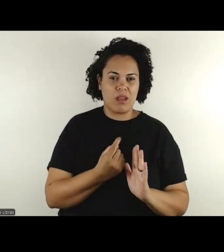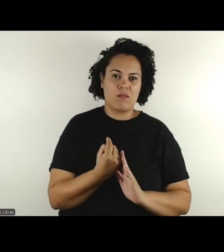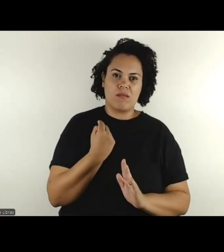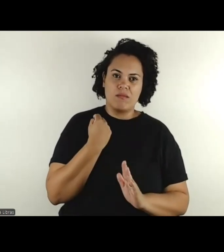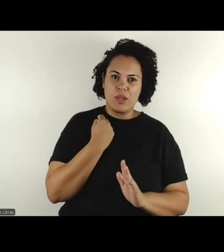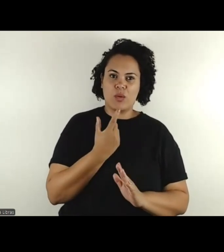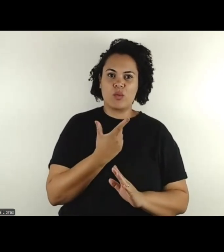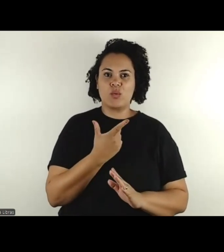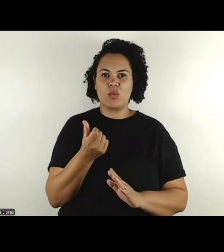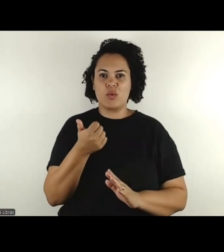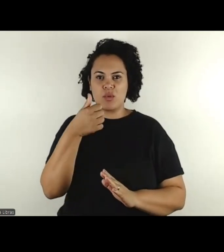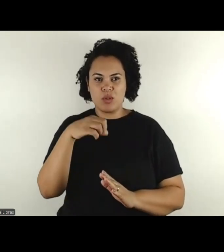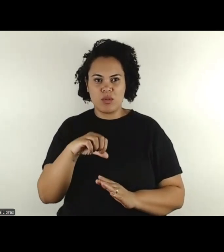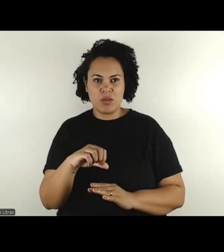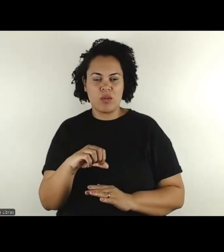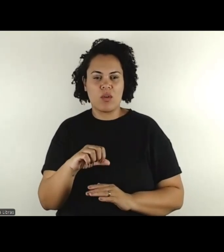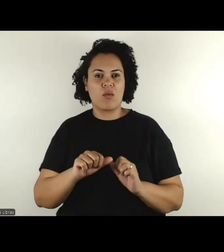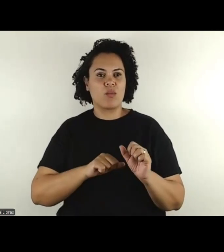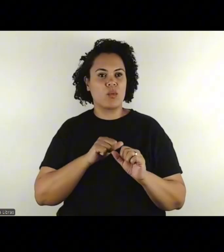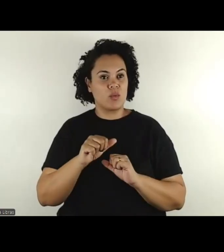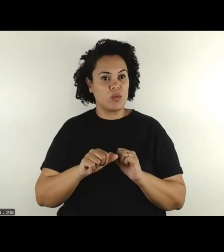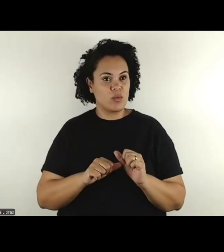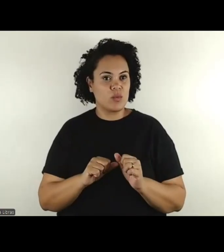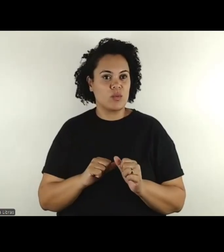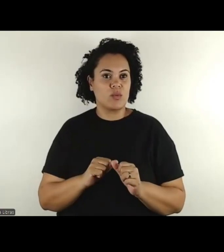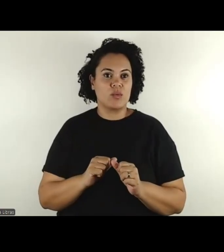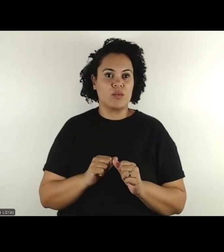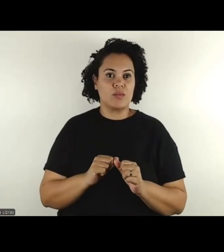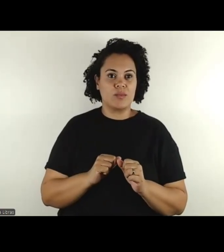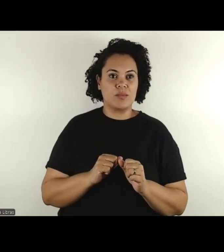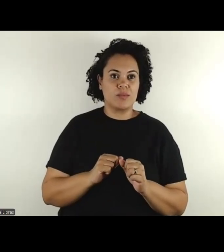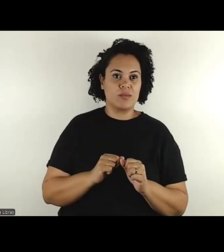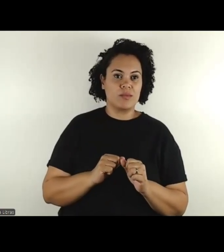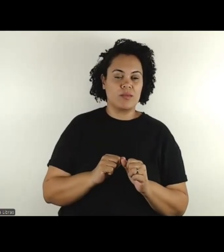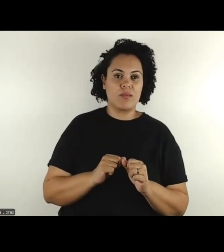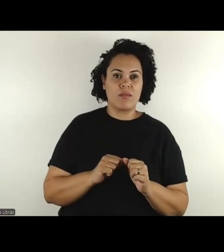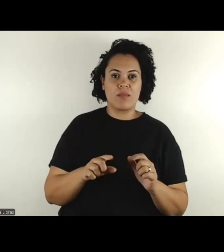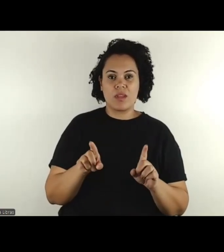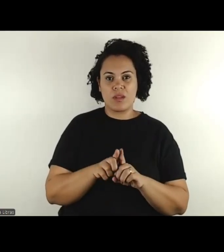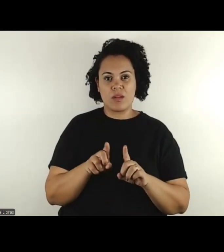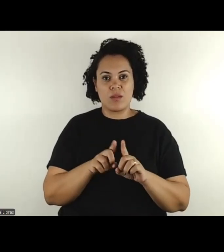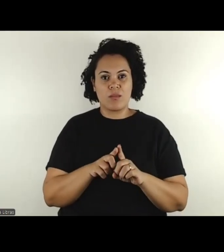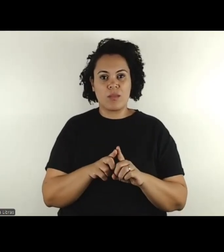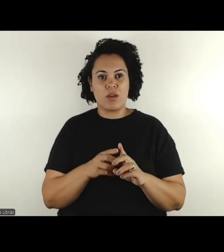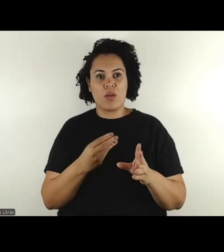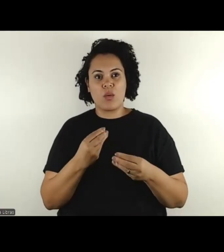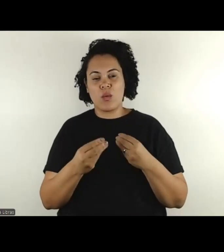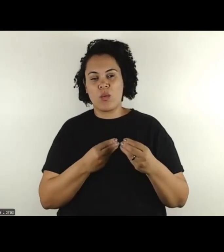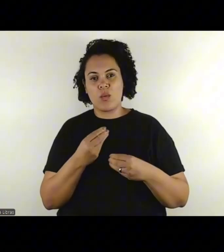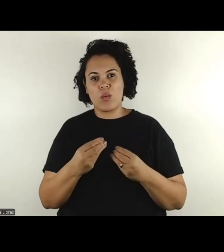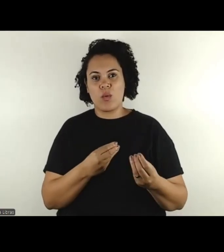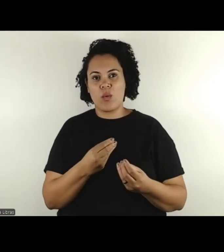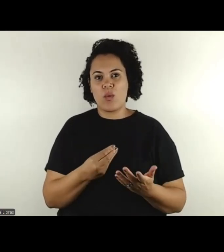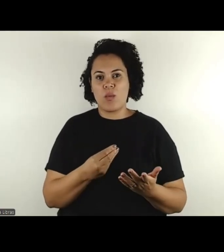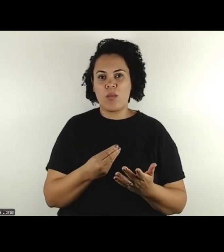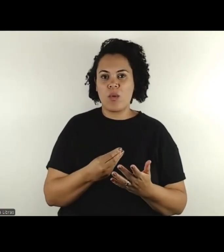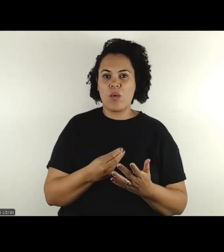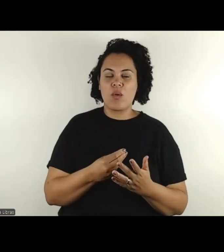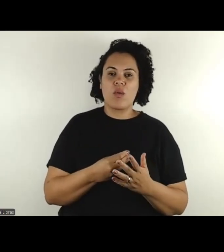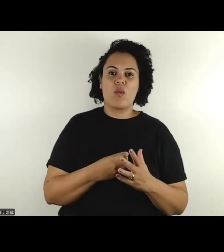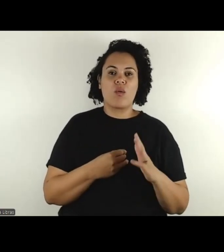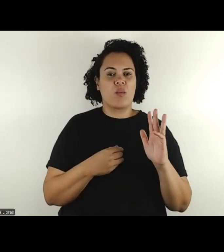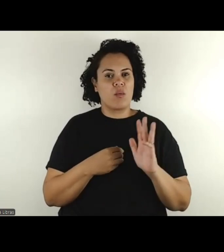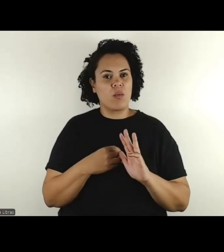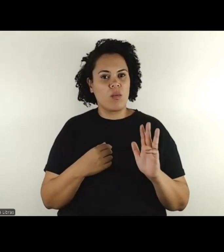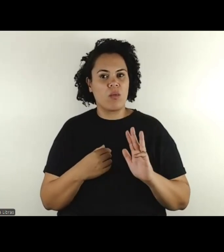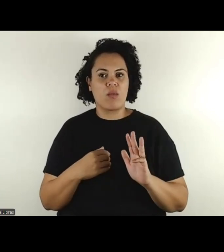em 2019, principalmente, e em que medida que o governo Lula estava revogando